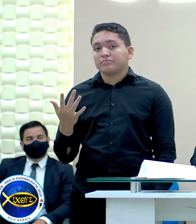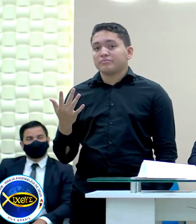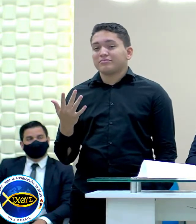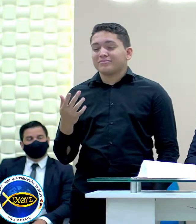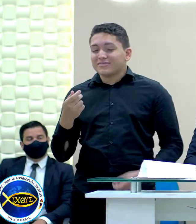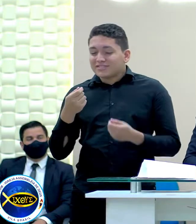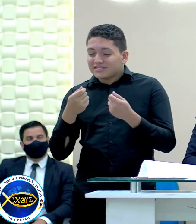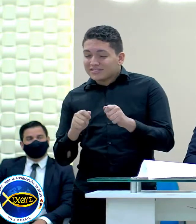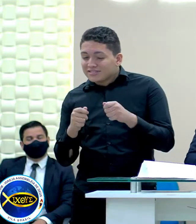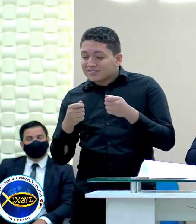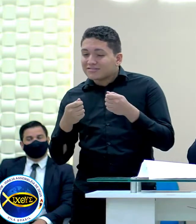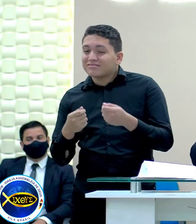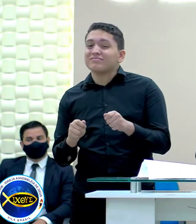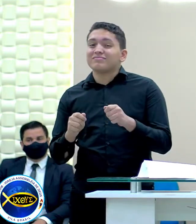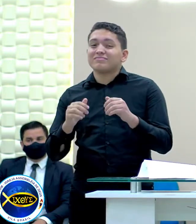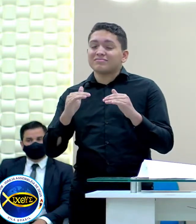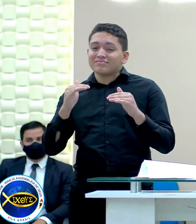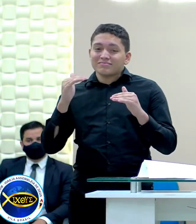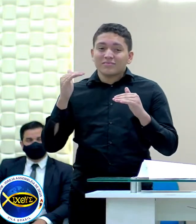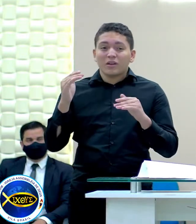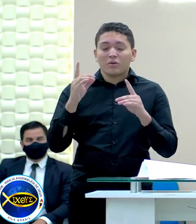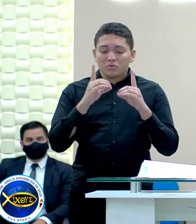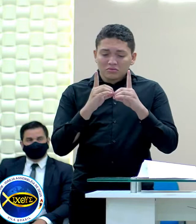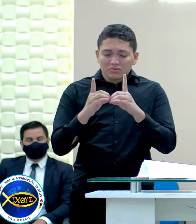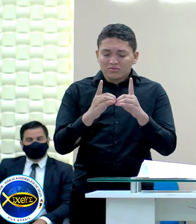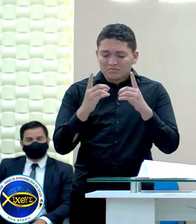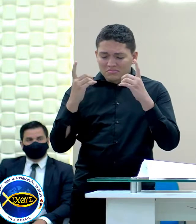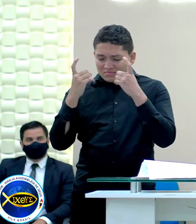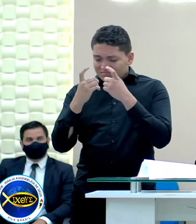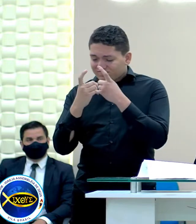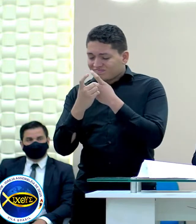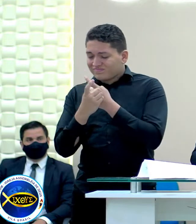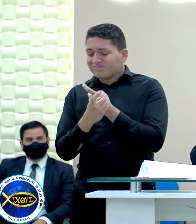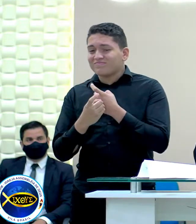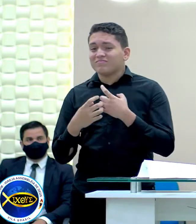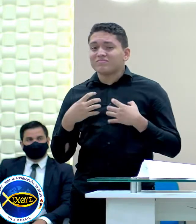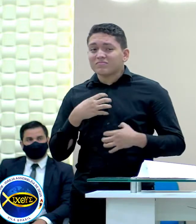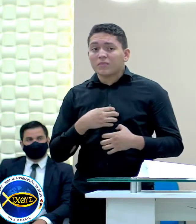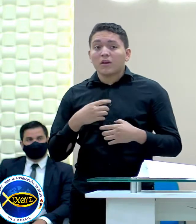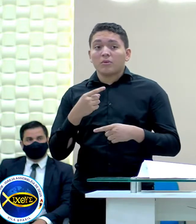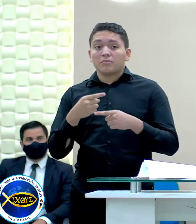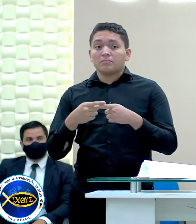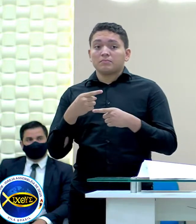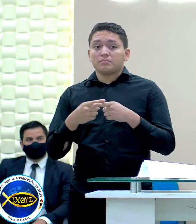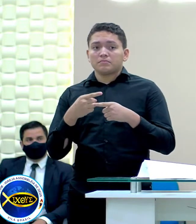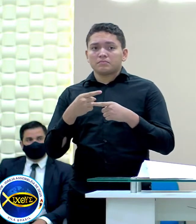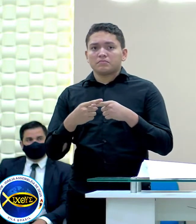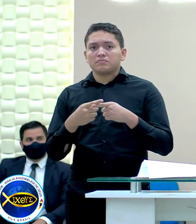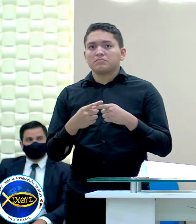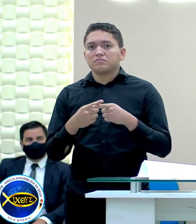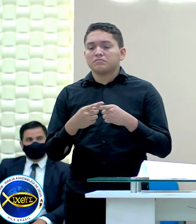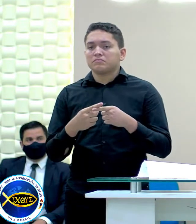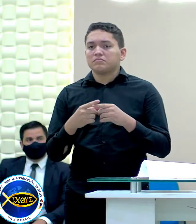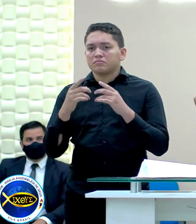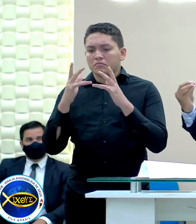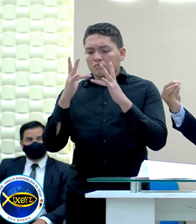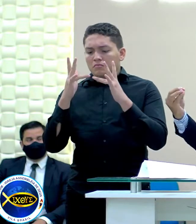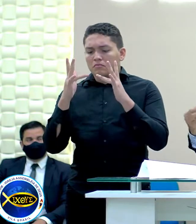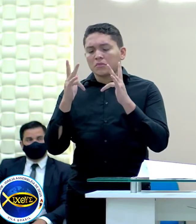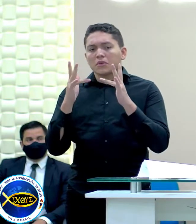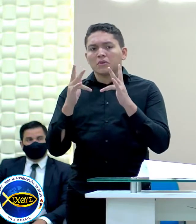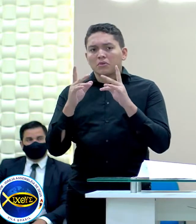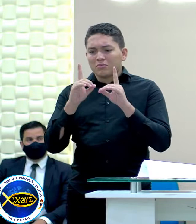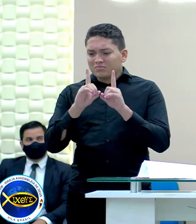aumenta. Os discípulos estavam preocupados, porque parecia que seria um namoro à distância,